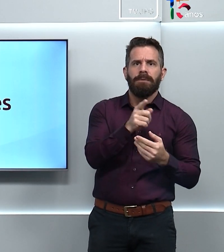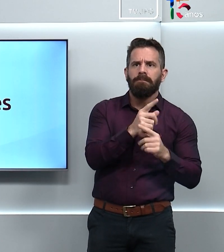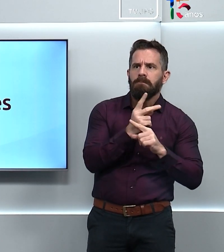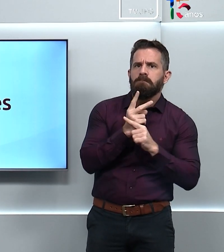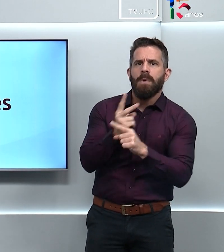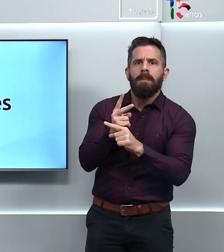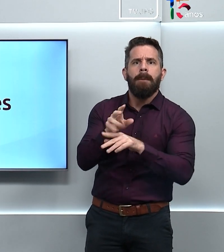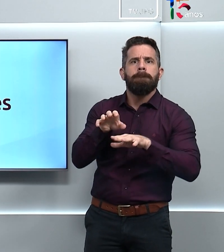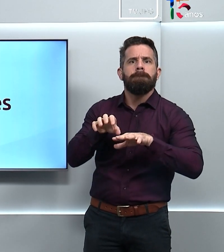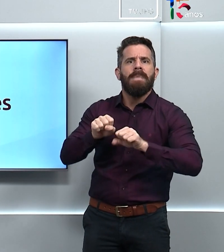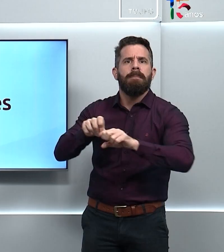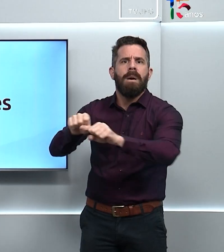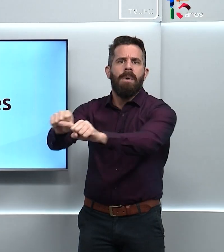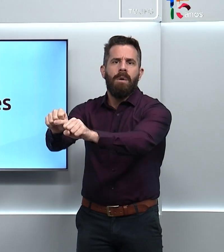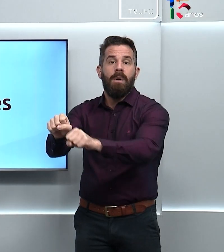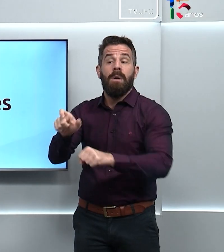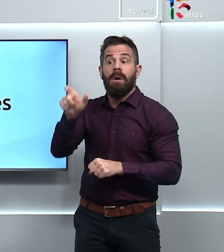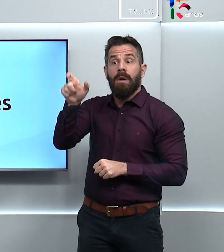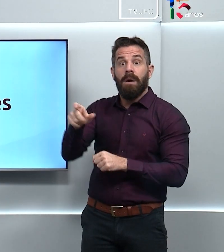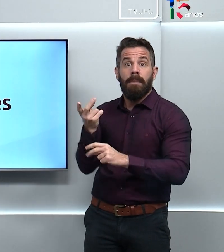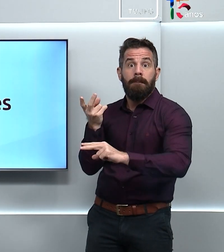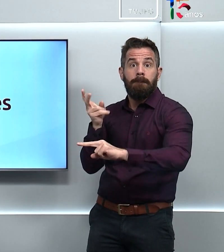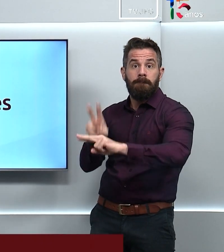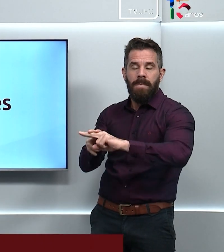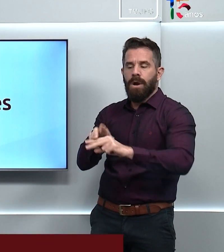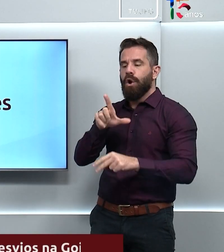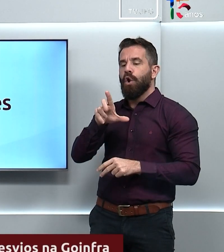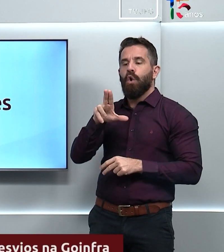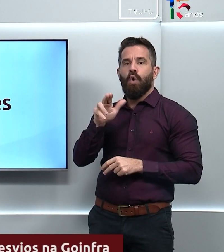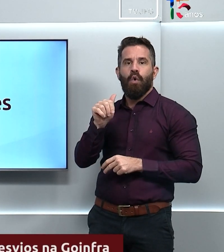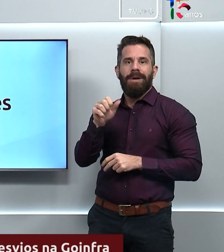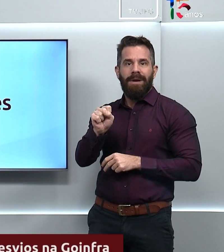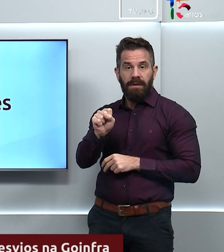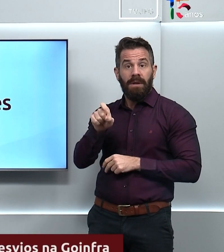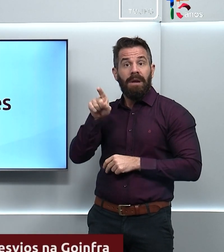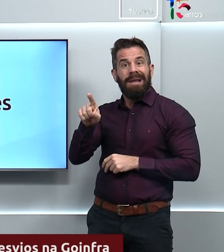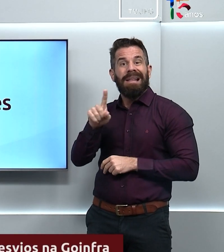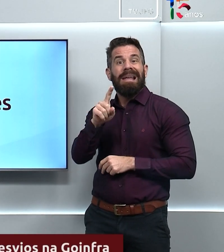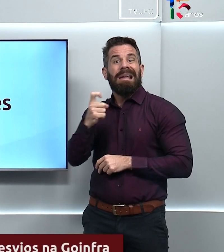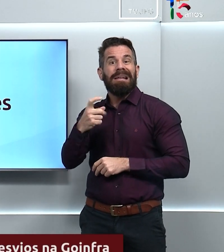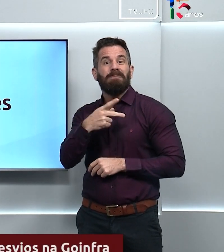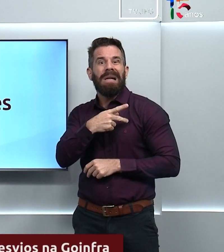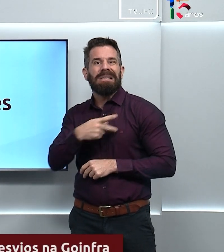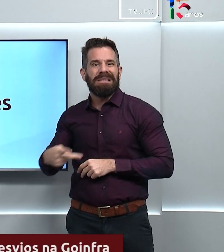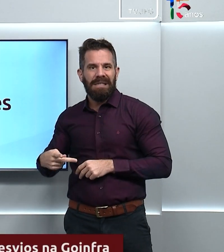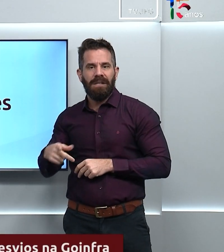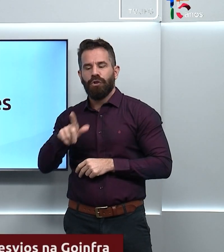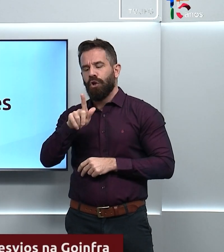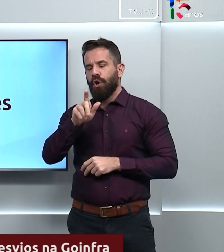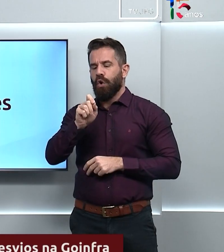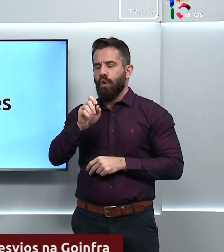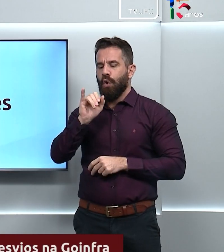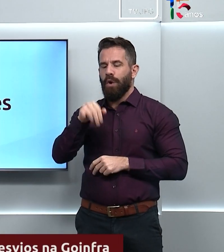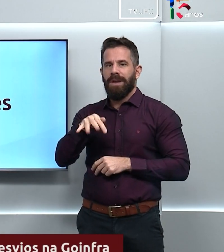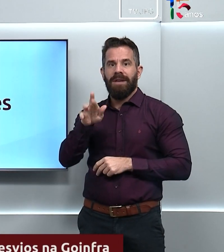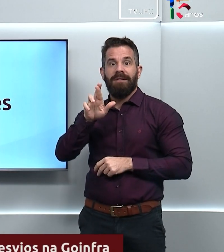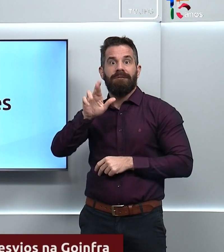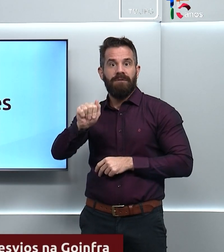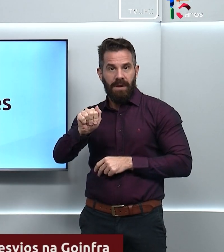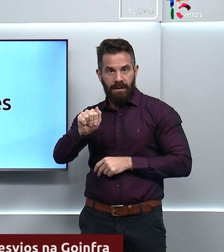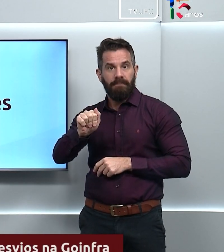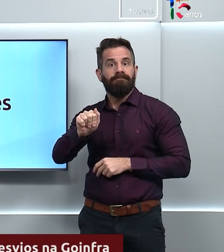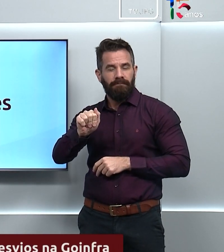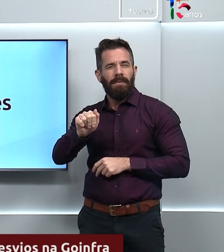que deteve ontem o Lucas Vissoto, que é ex-presidente da Goinfra, a Agência Goiana de Infraestrutura e